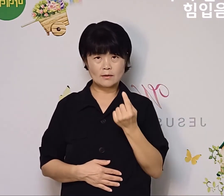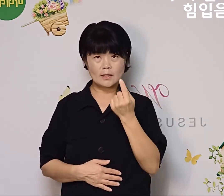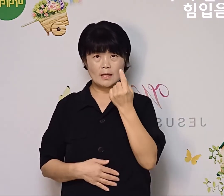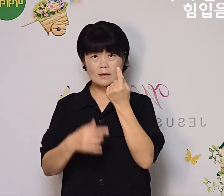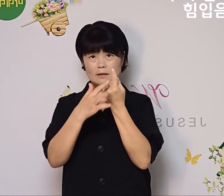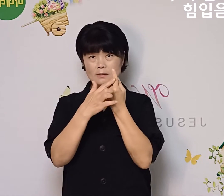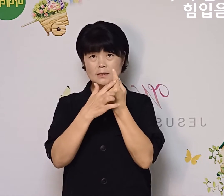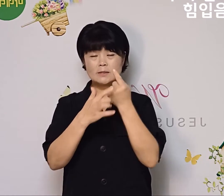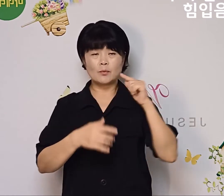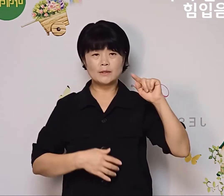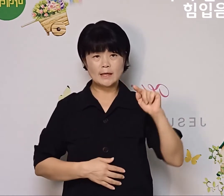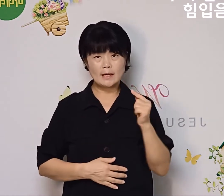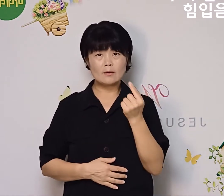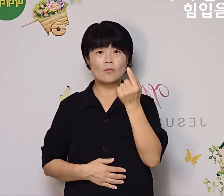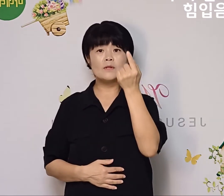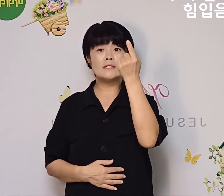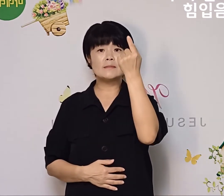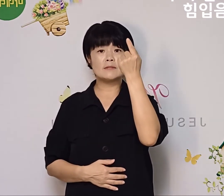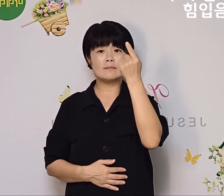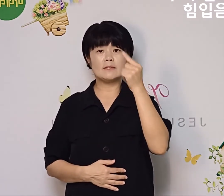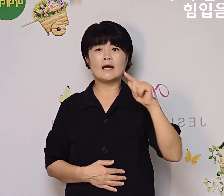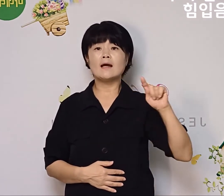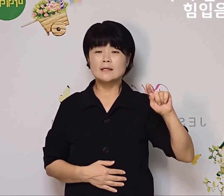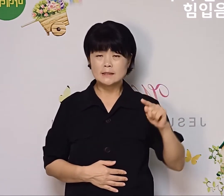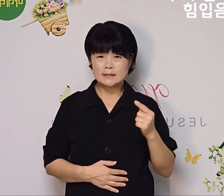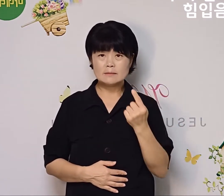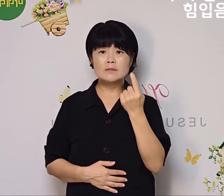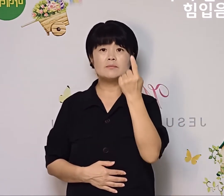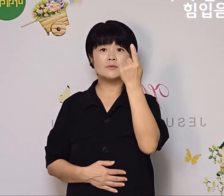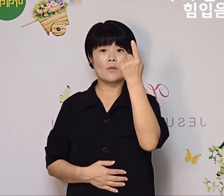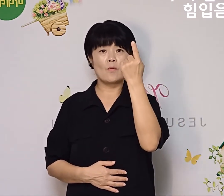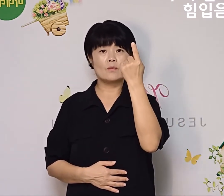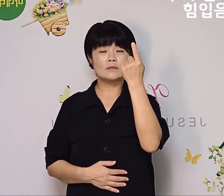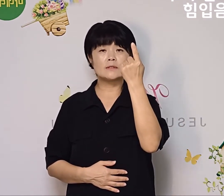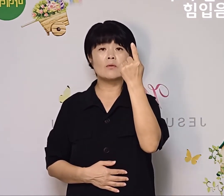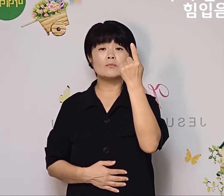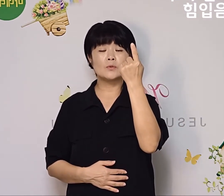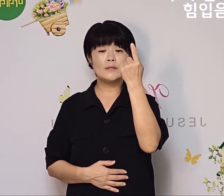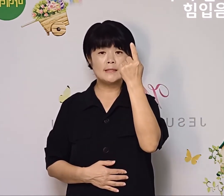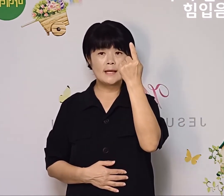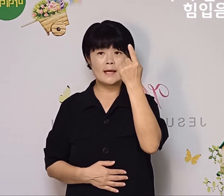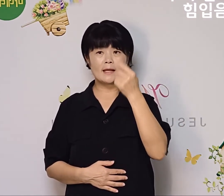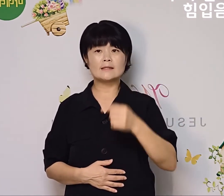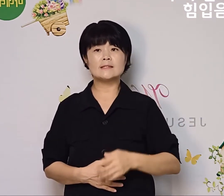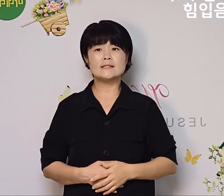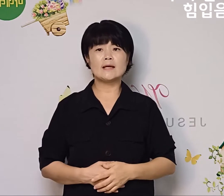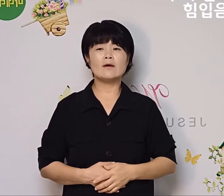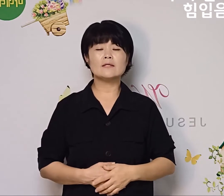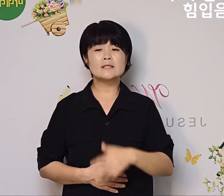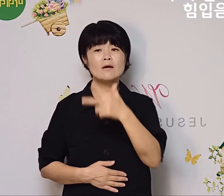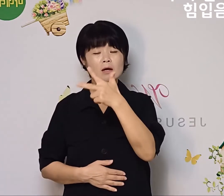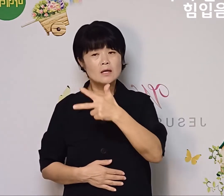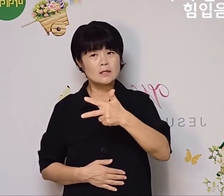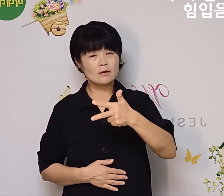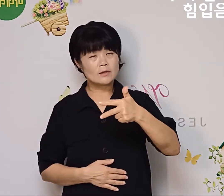이렇게 등이 보이게 올리시면 됩니다. 임입으로 그러므로 인해라는 뜻이에요. 그래서